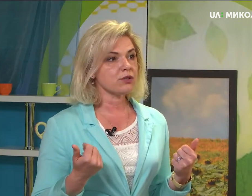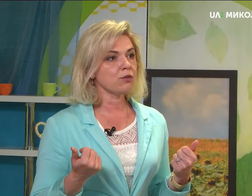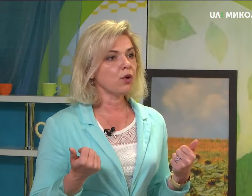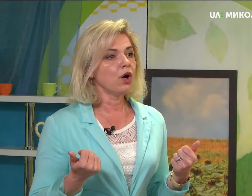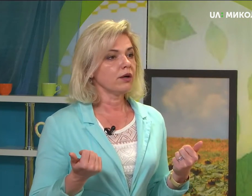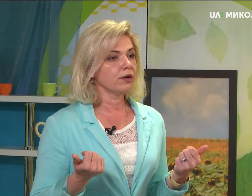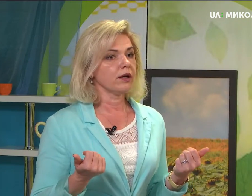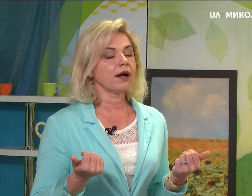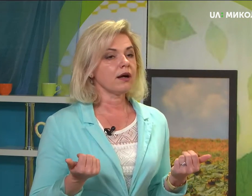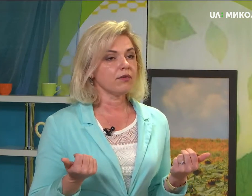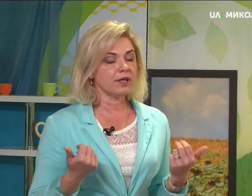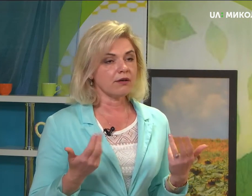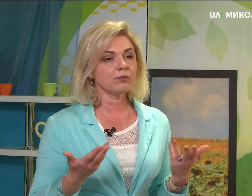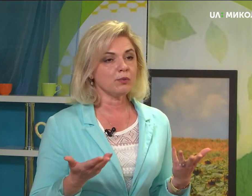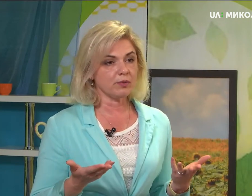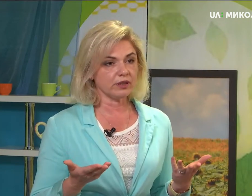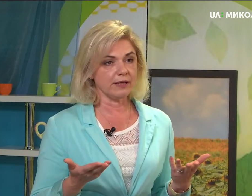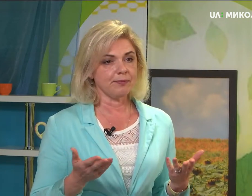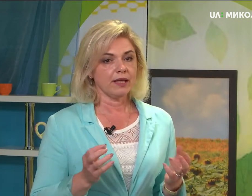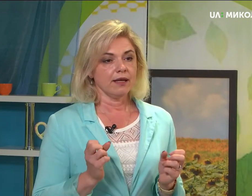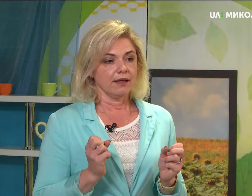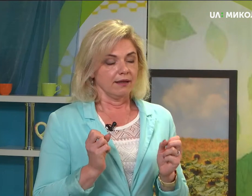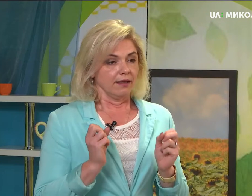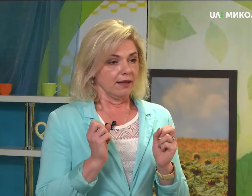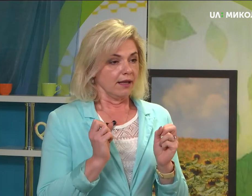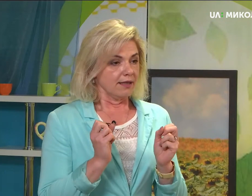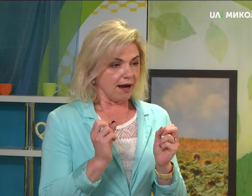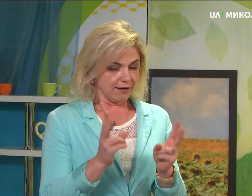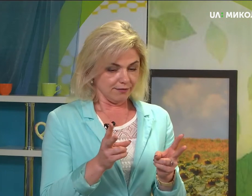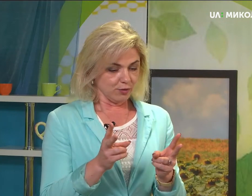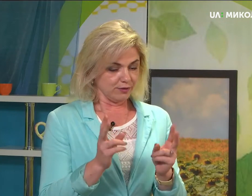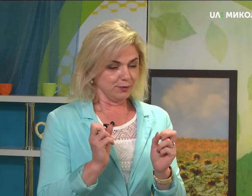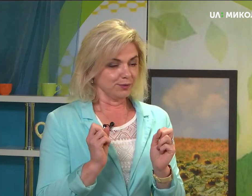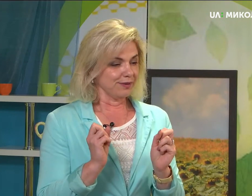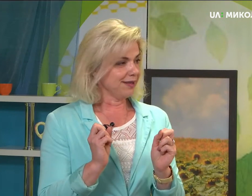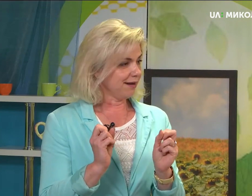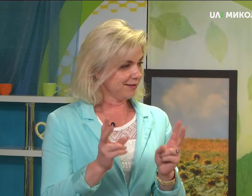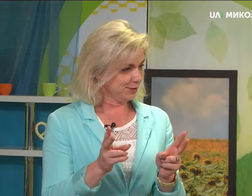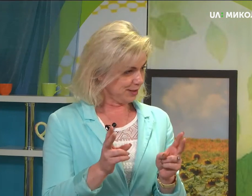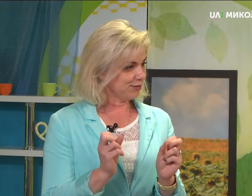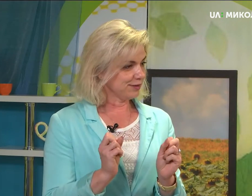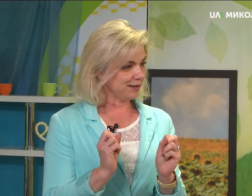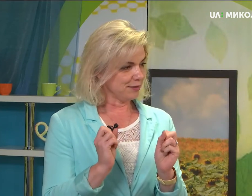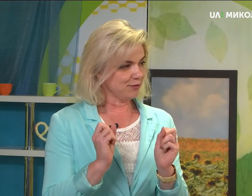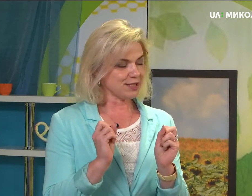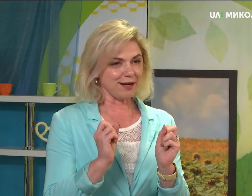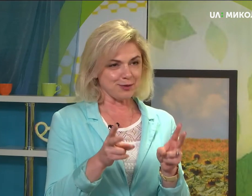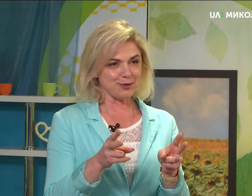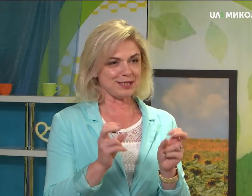показуємо, як вам допомогти. Як? От, ну, як? От так ви, да, вискакують у нас